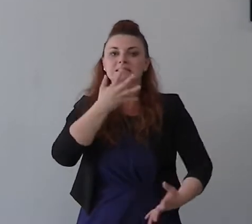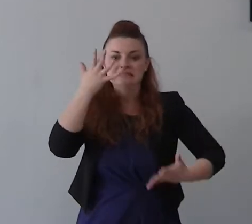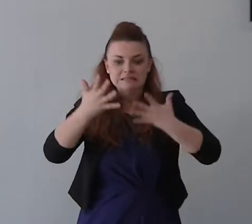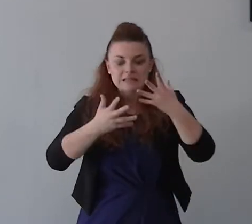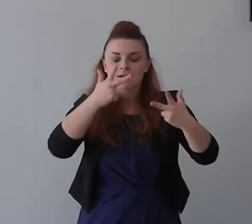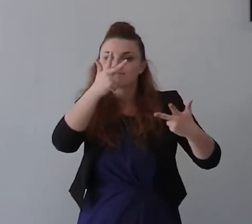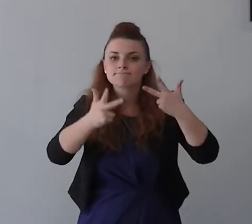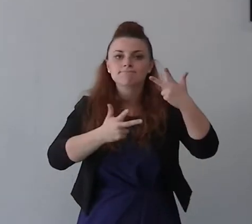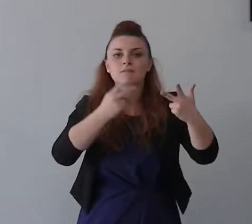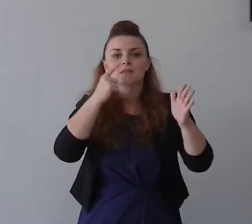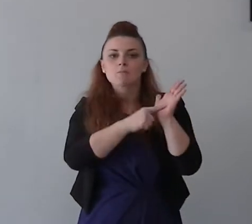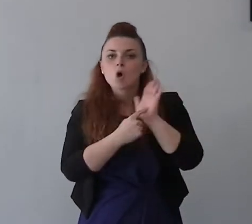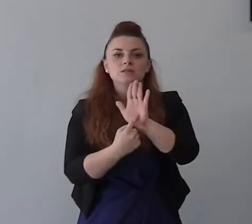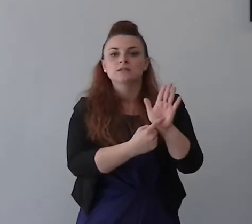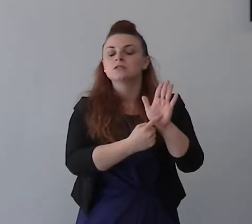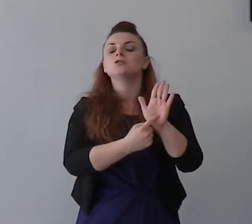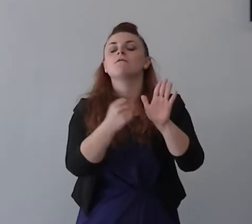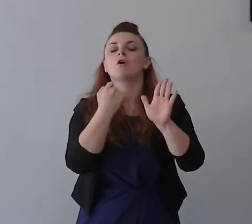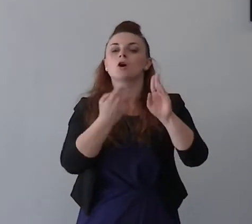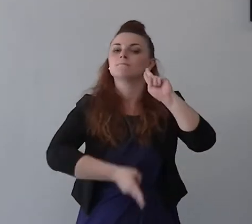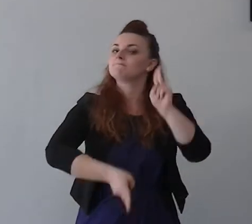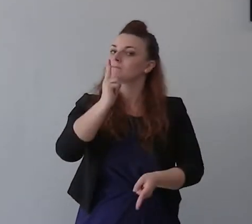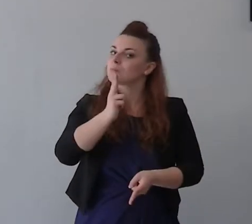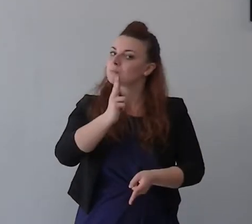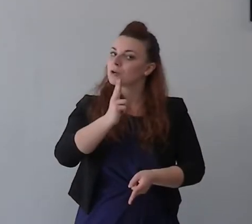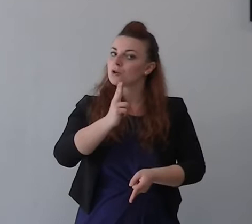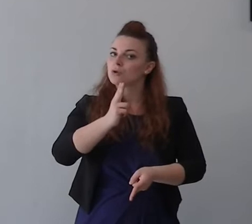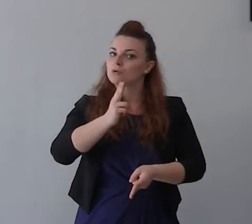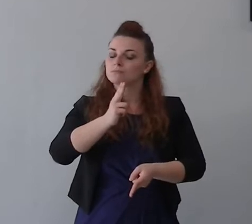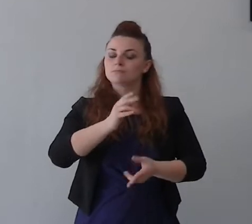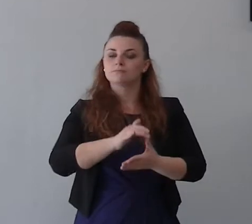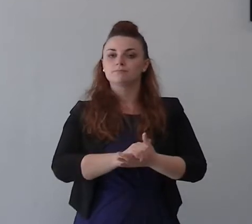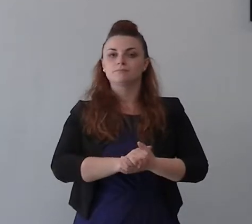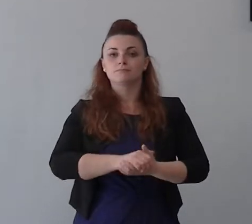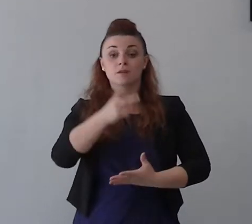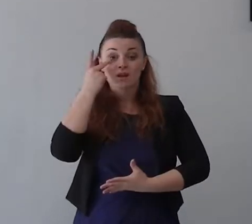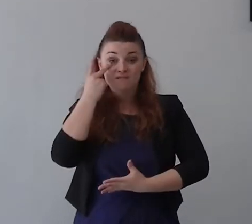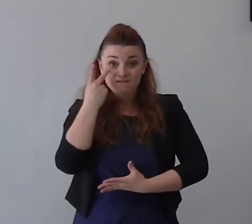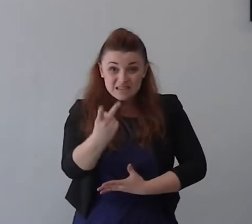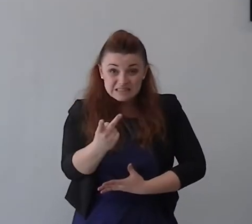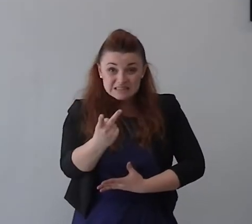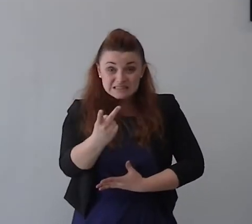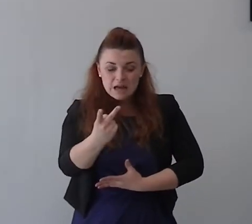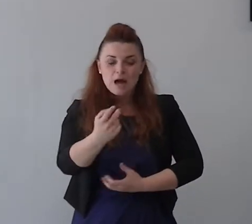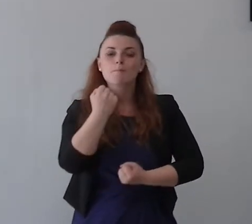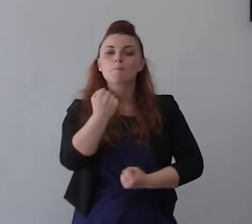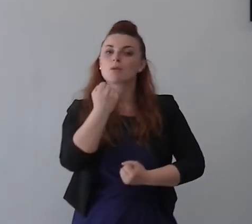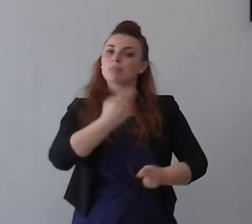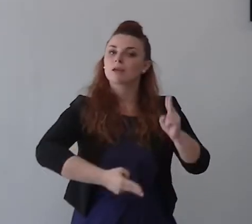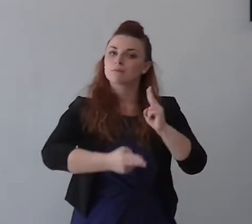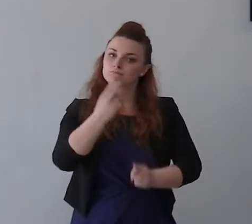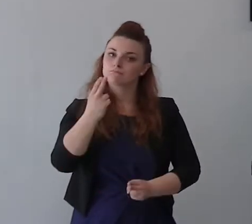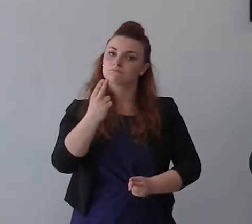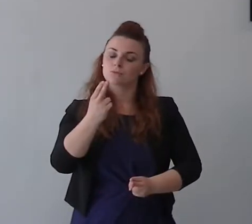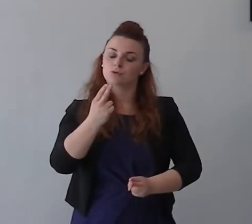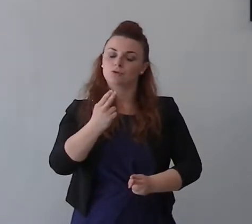realtà fisica è più potente dei pensieri e delle implicazioni che ci sono sopra. La